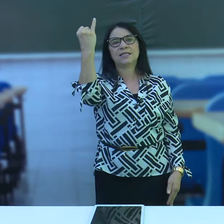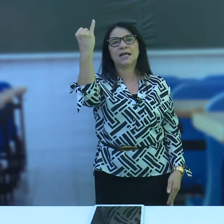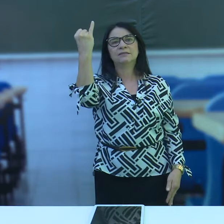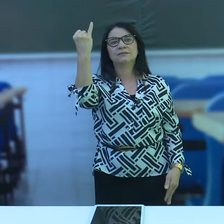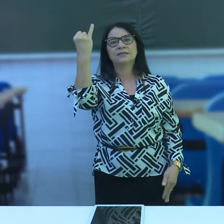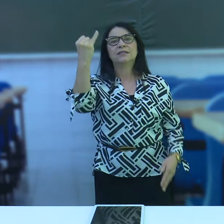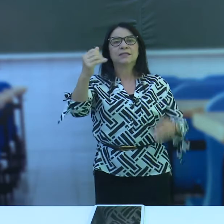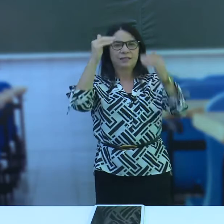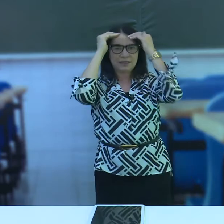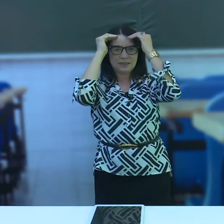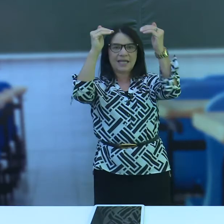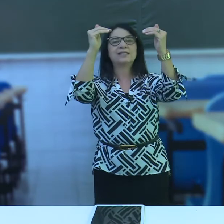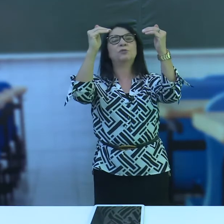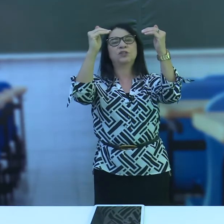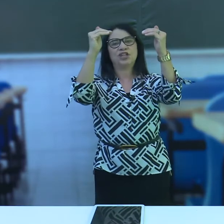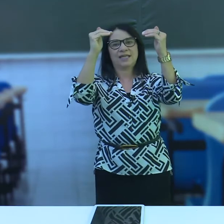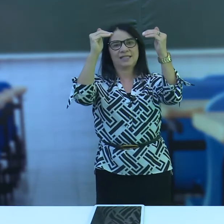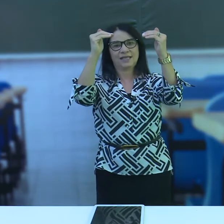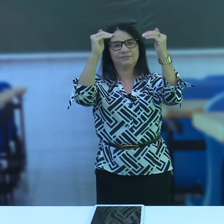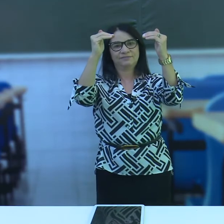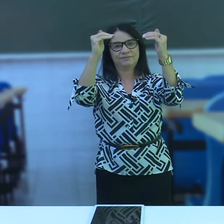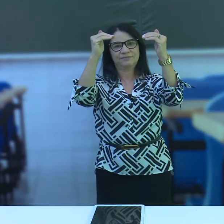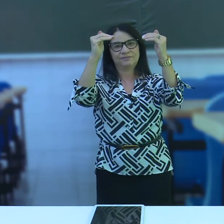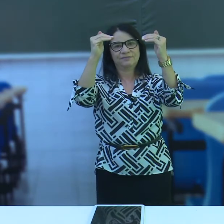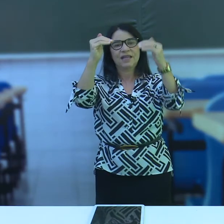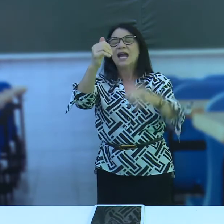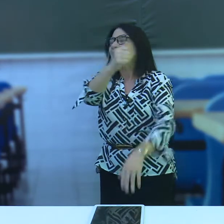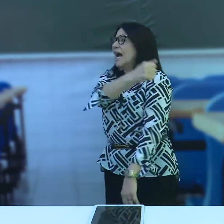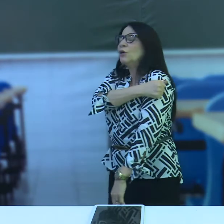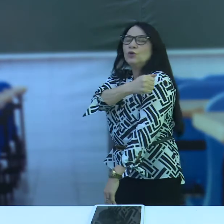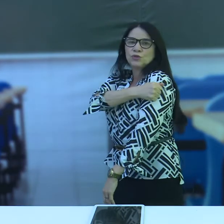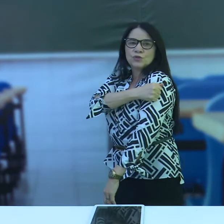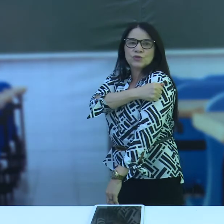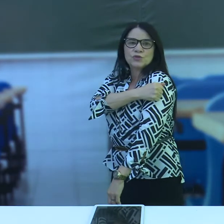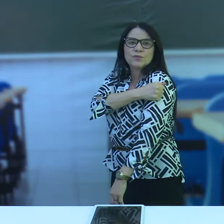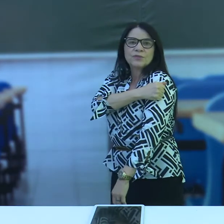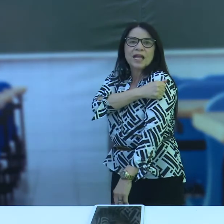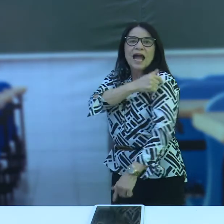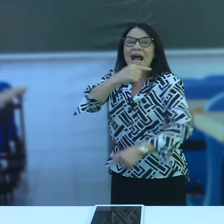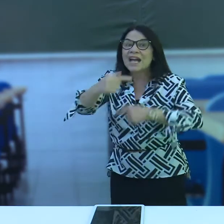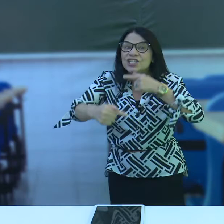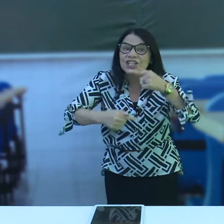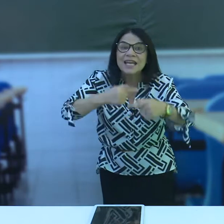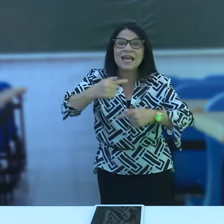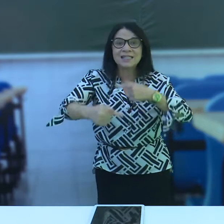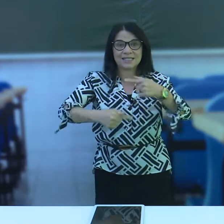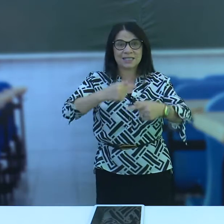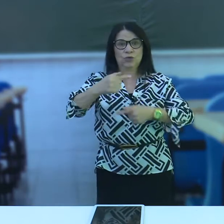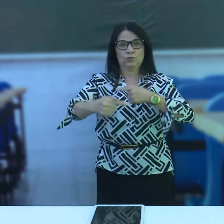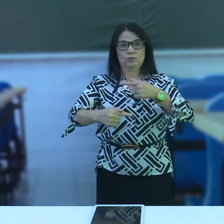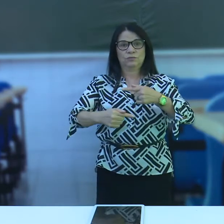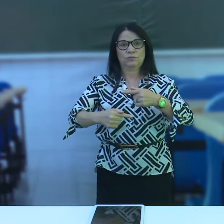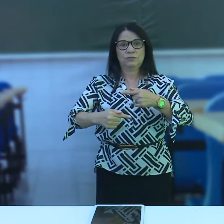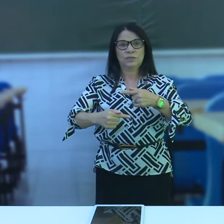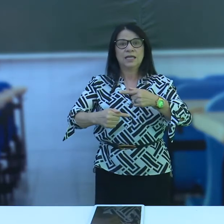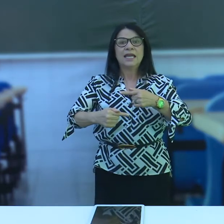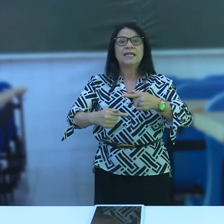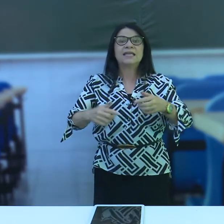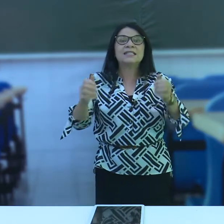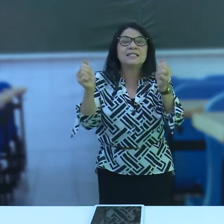importância dessa obediência. Alunos, a geração que